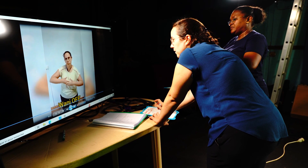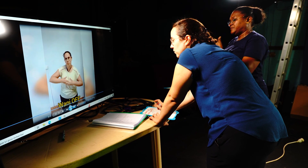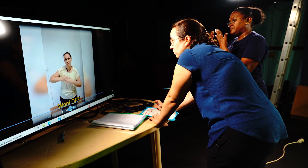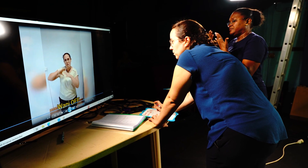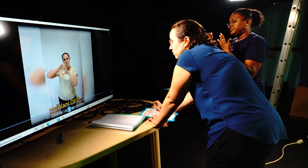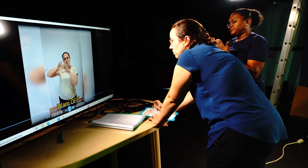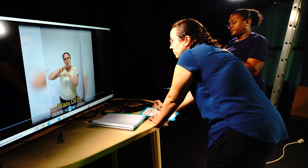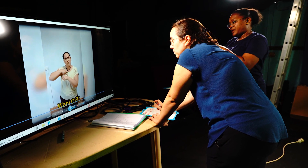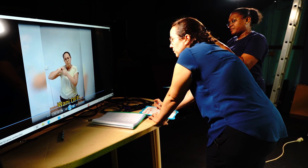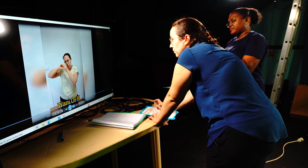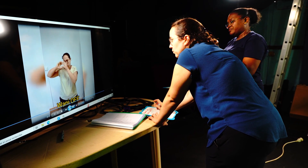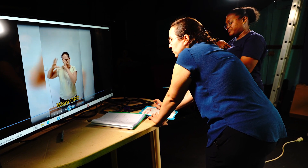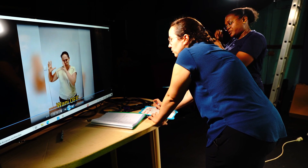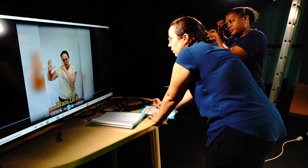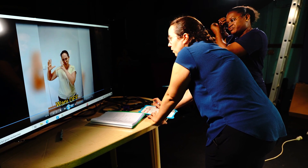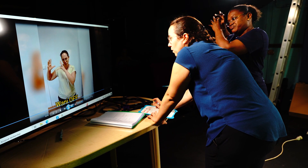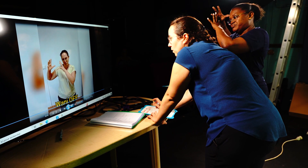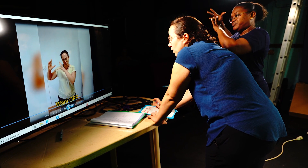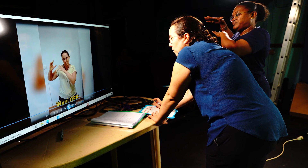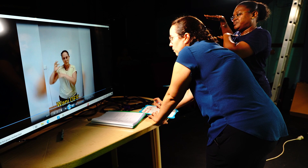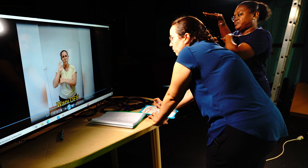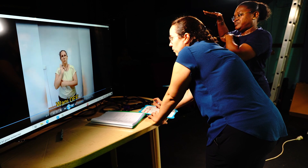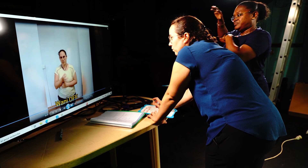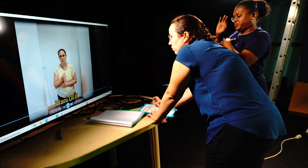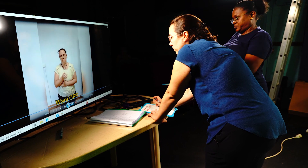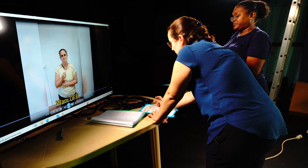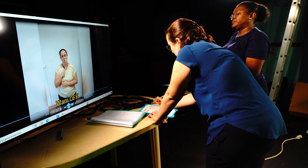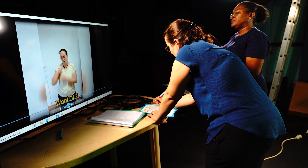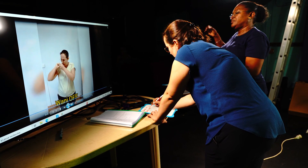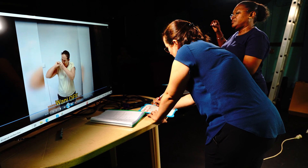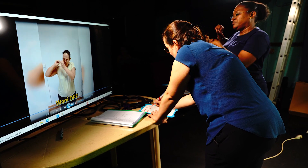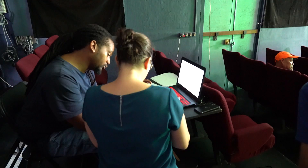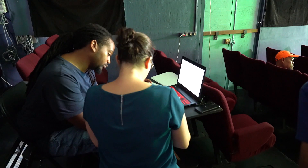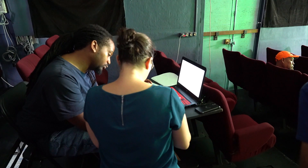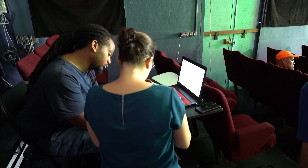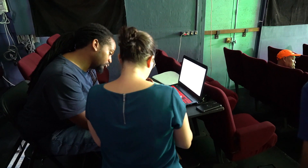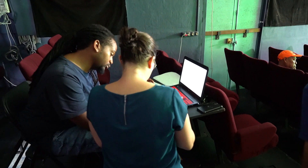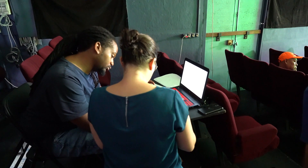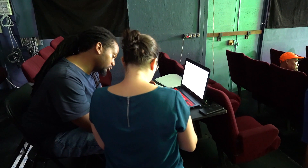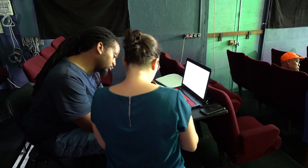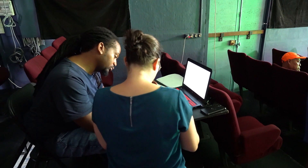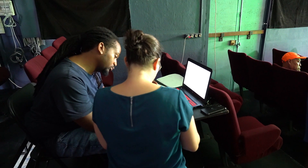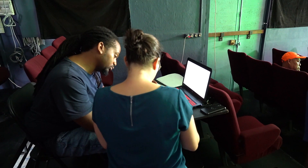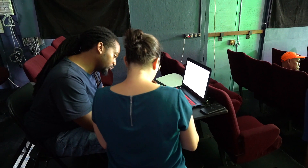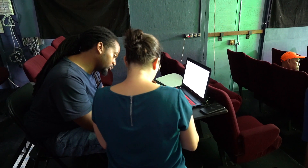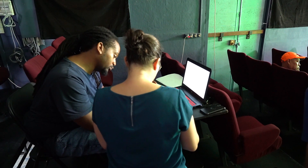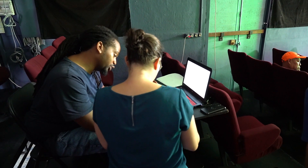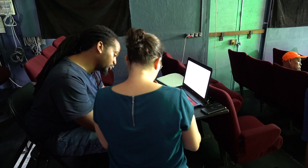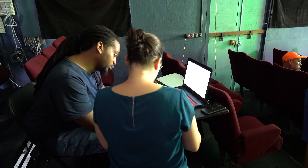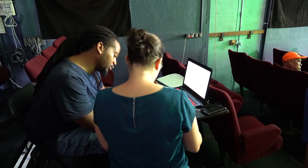de Saint-Laurent-du-Maroni qui ont participé au projet également. Ça met un peu la pression, on a envie de bien faire, on espère que c'est bien fait et que